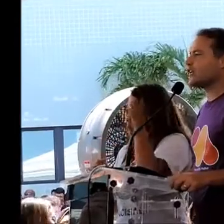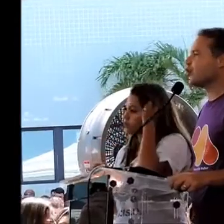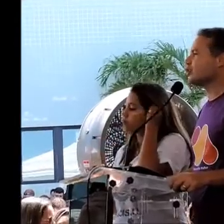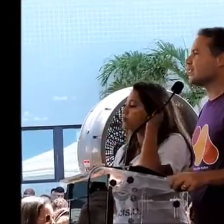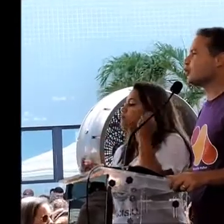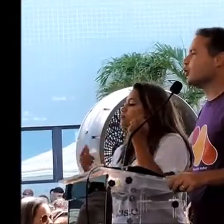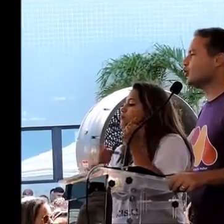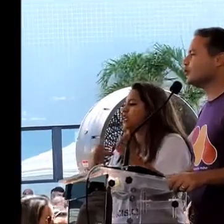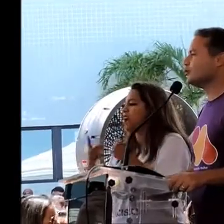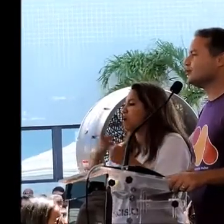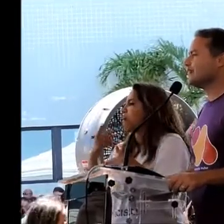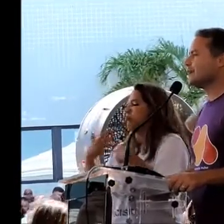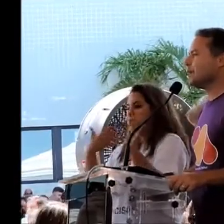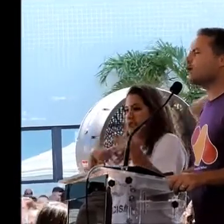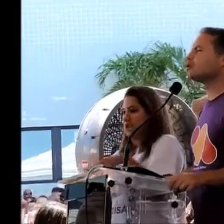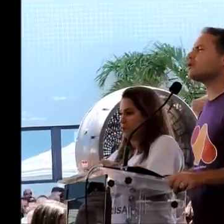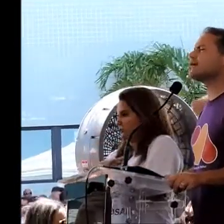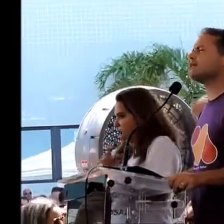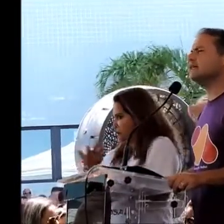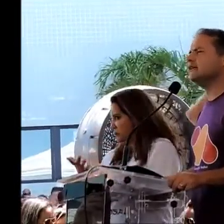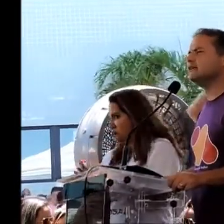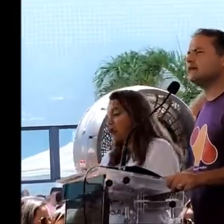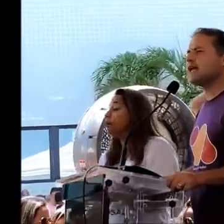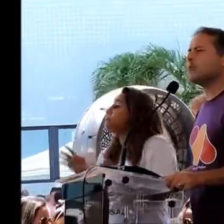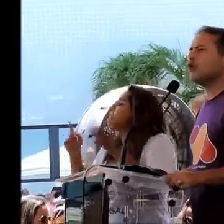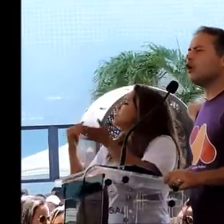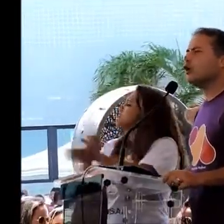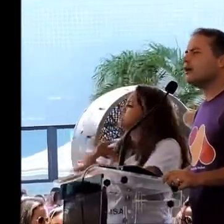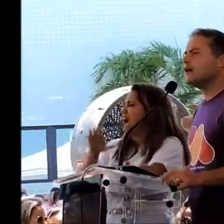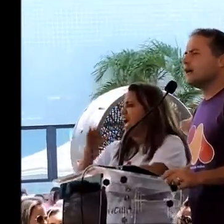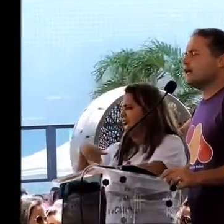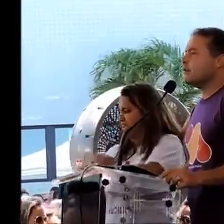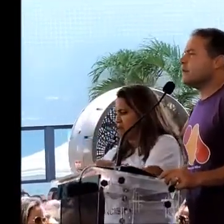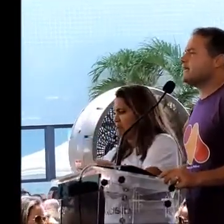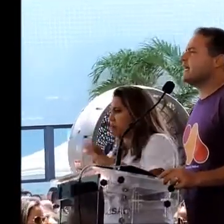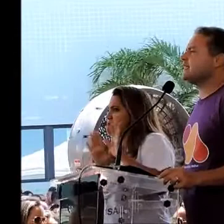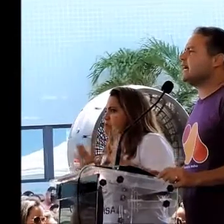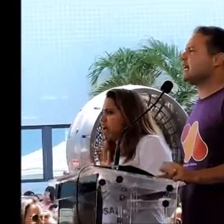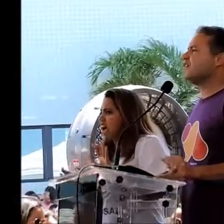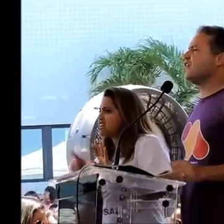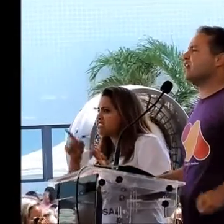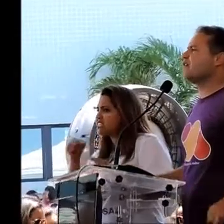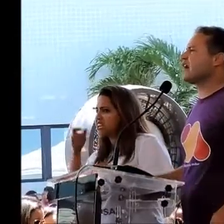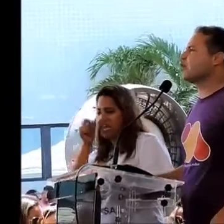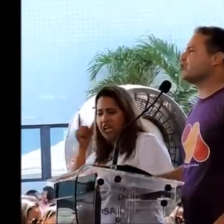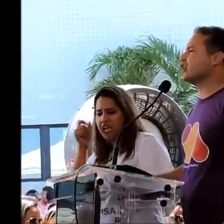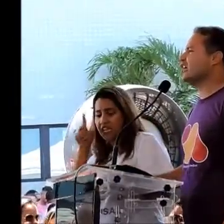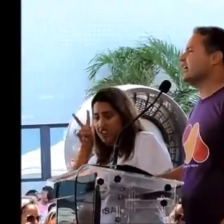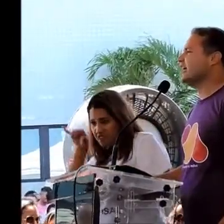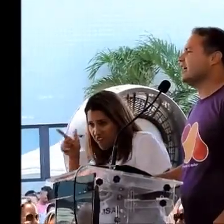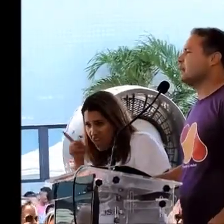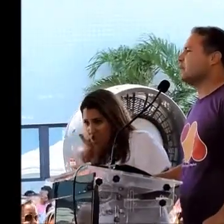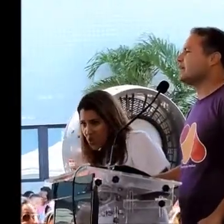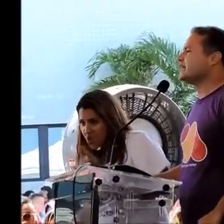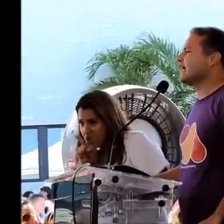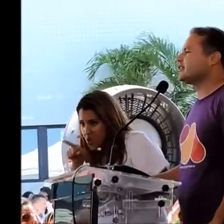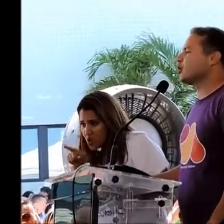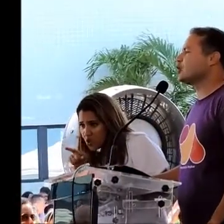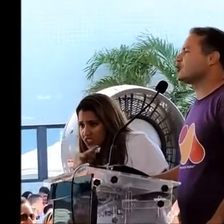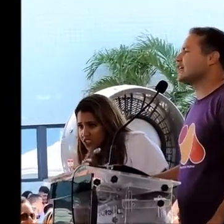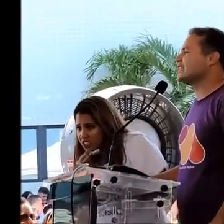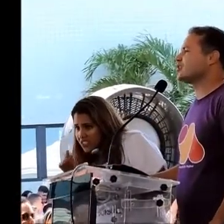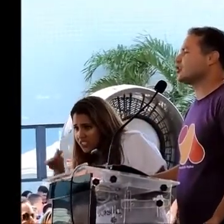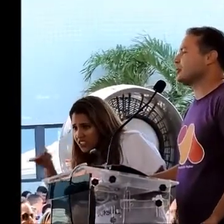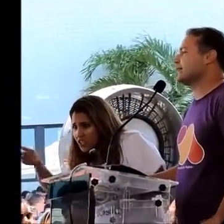que torcem contra tudo perguntam assim: tá bom, mas esse Renan Filho vai conseguir